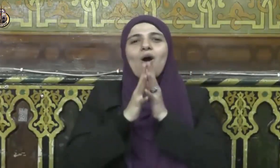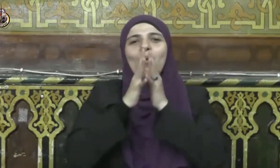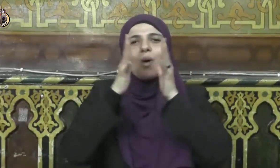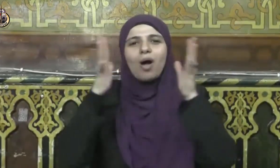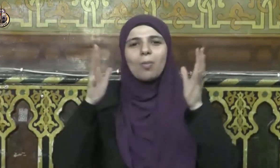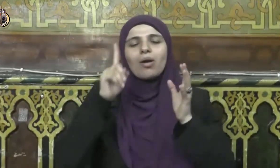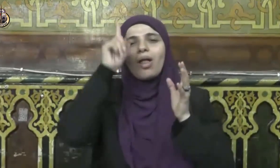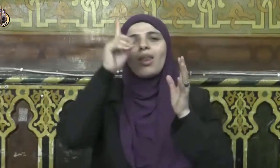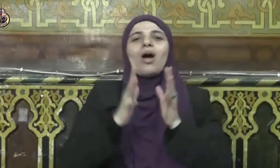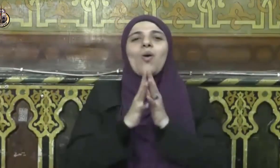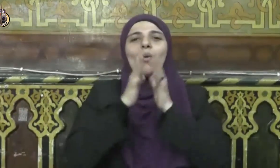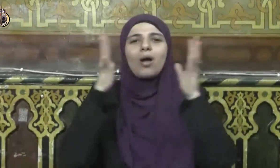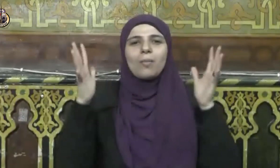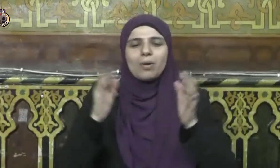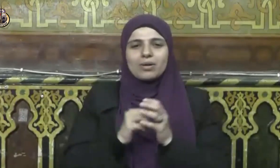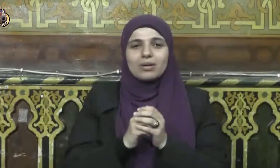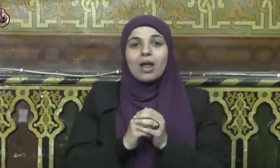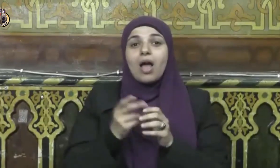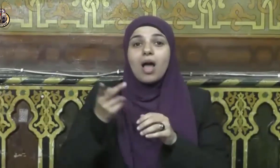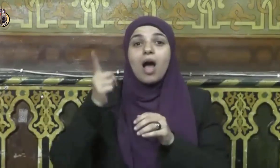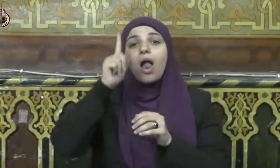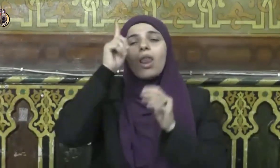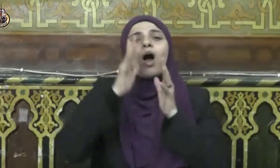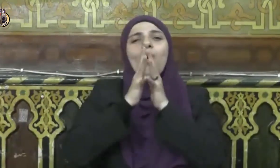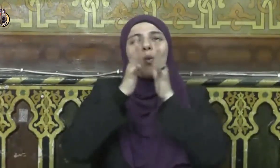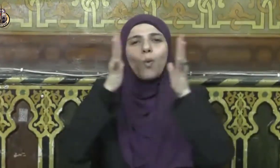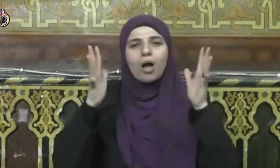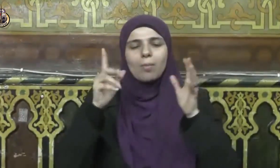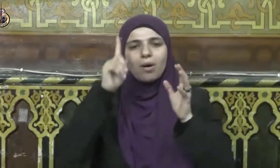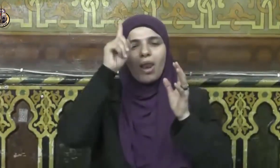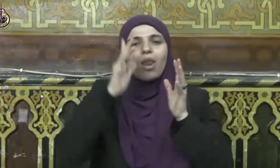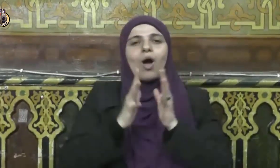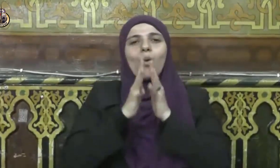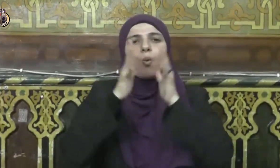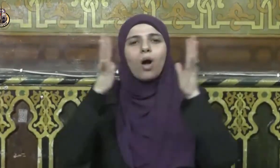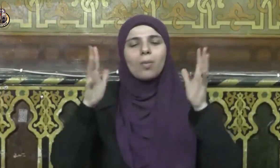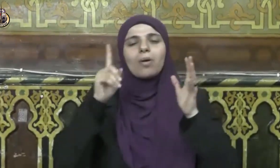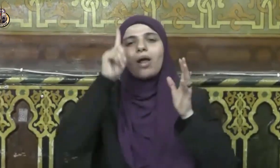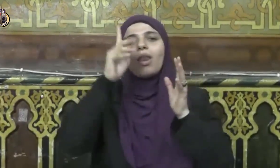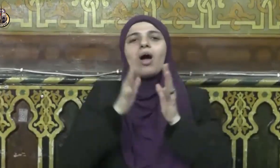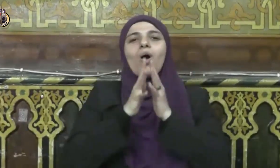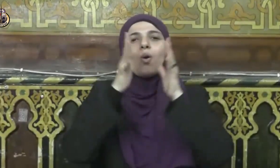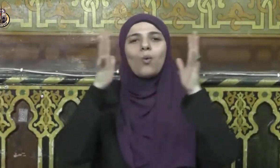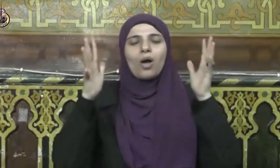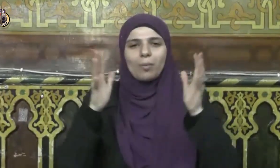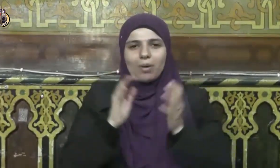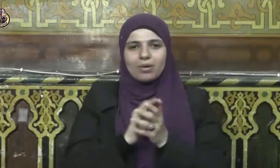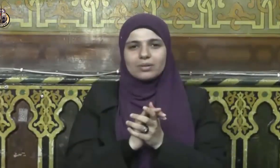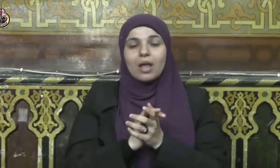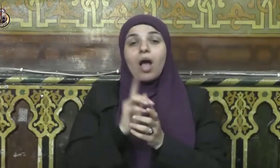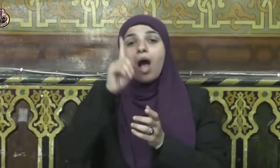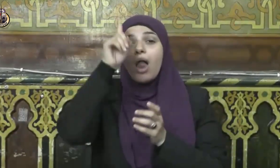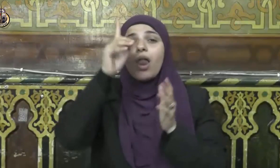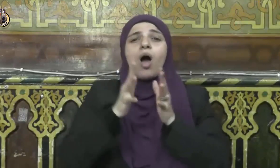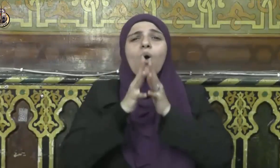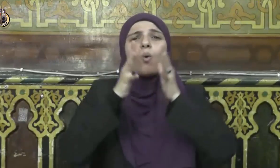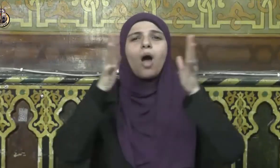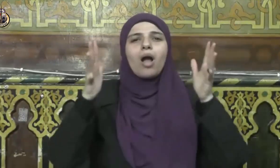الله أكبر الله أكبر، الله أكبر الله أكبر الله أكبر، الله أكبر